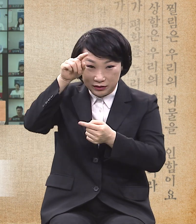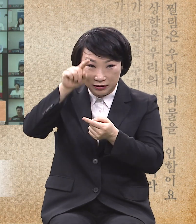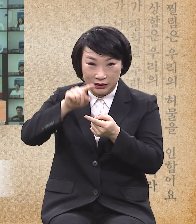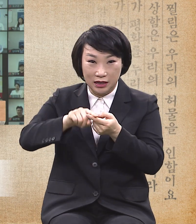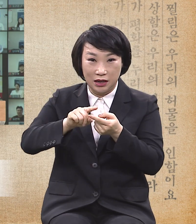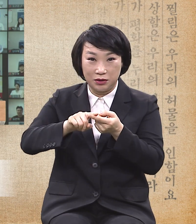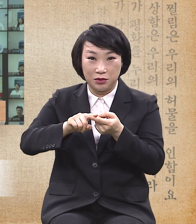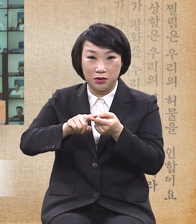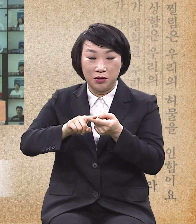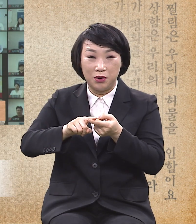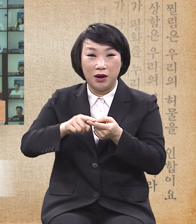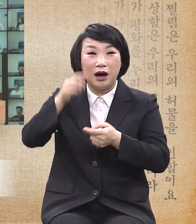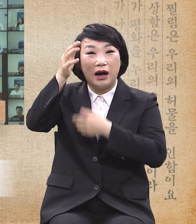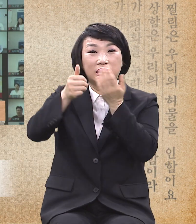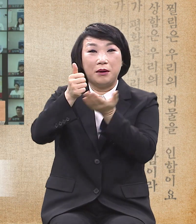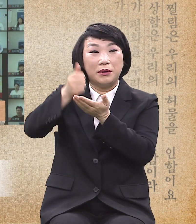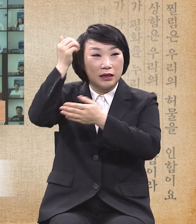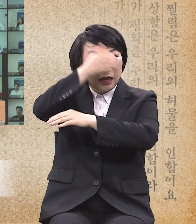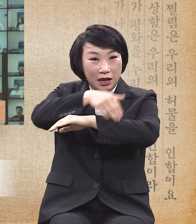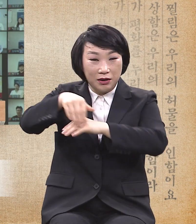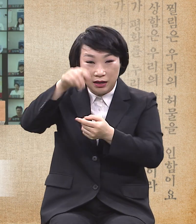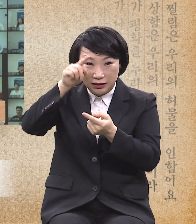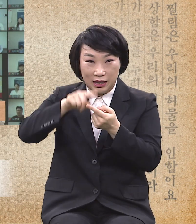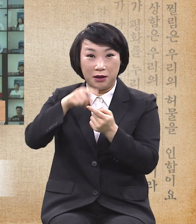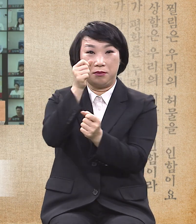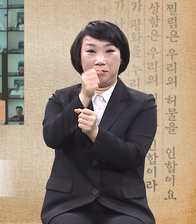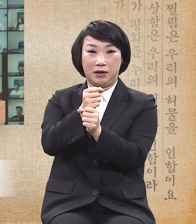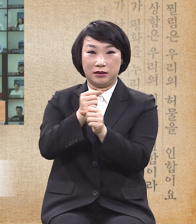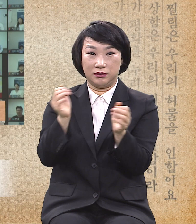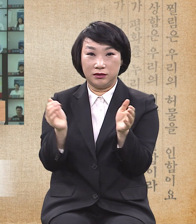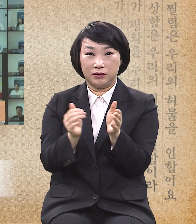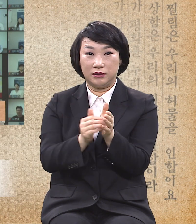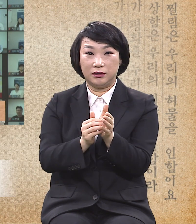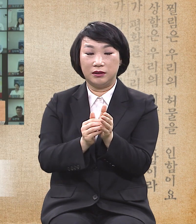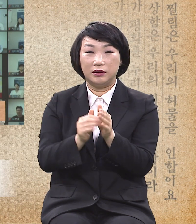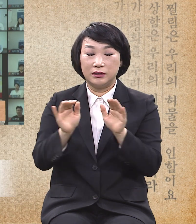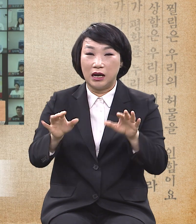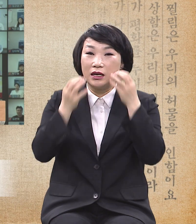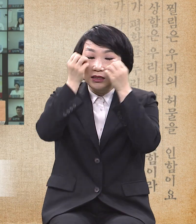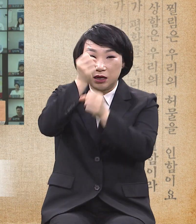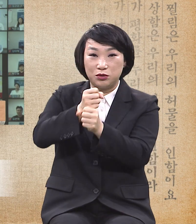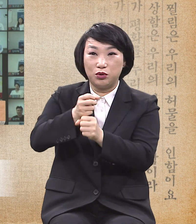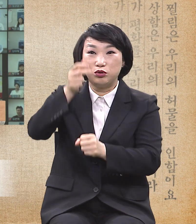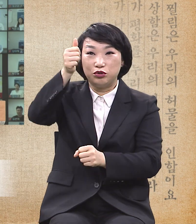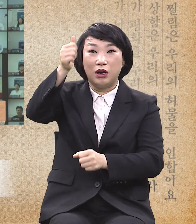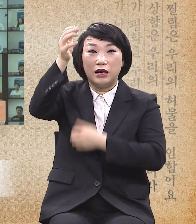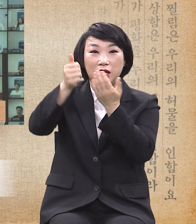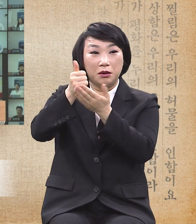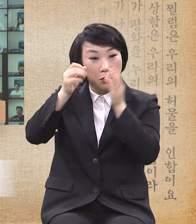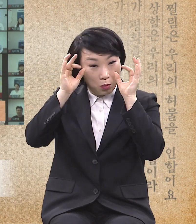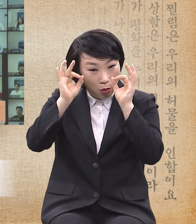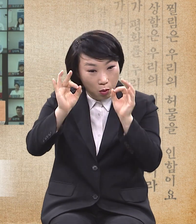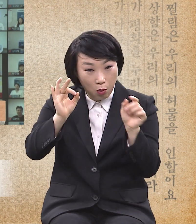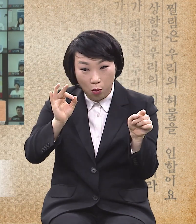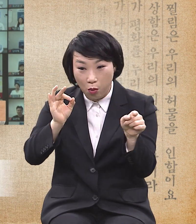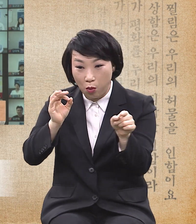설계대로 뜻하신 대로 만들어졌으니 창조주 하나님께서 보시기에